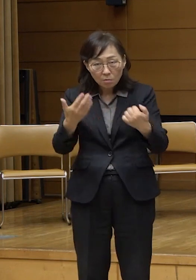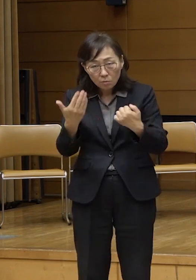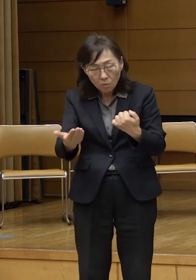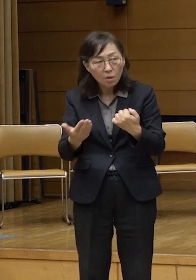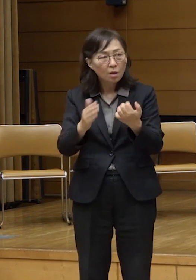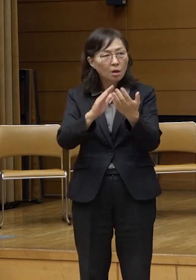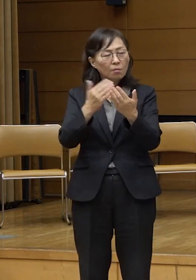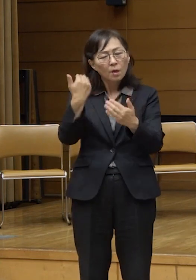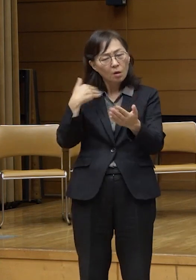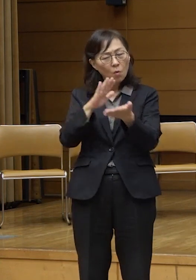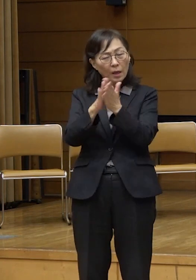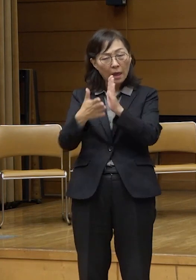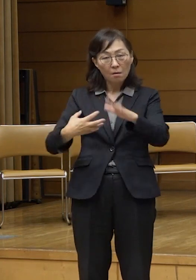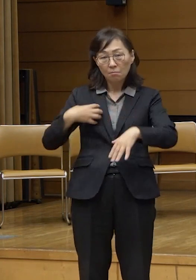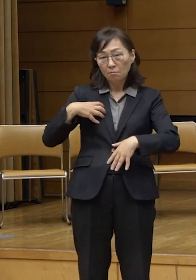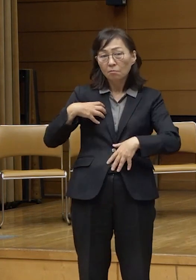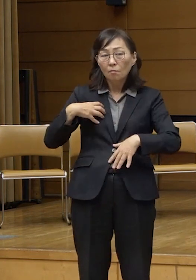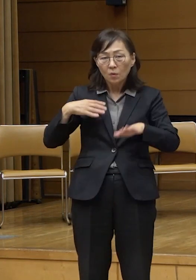なんかしたらできますか。